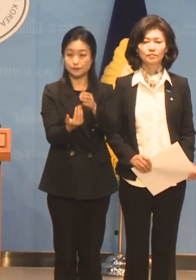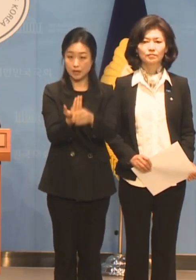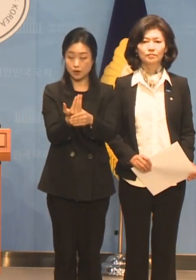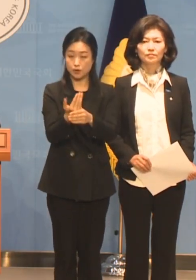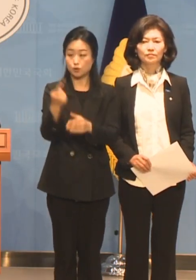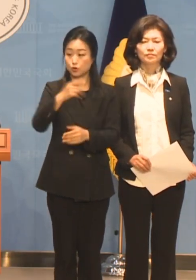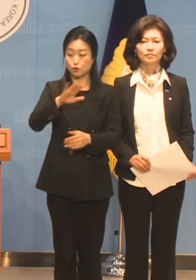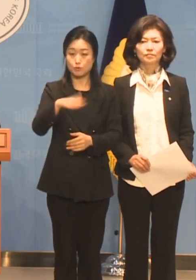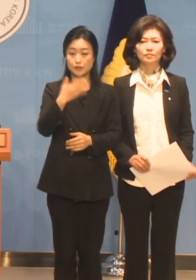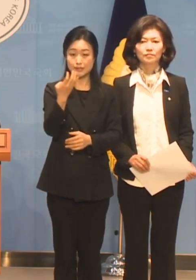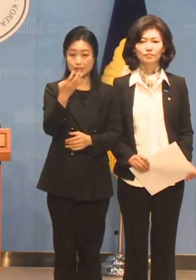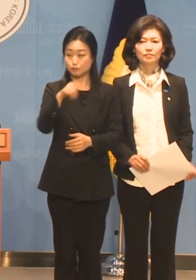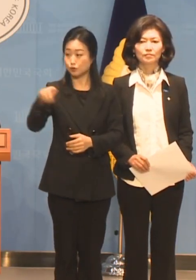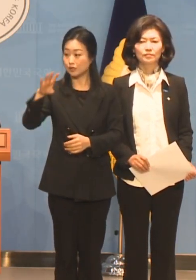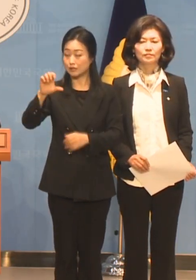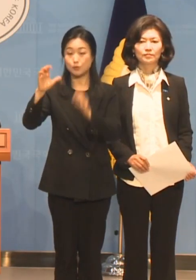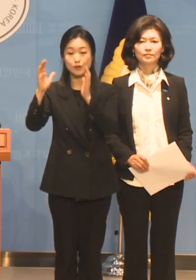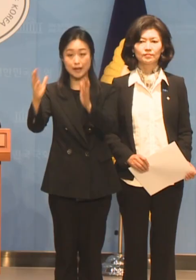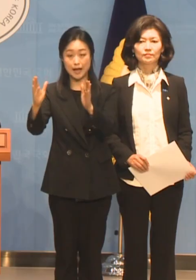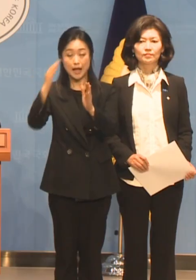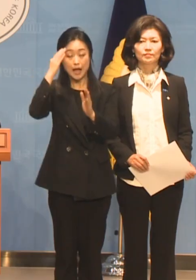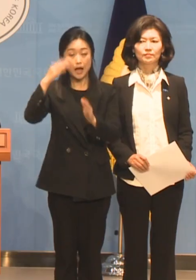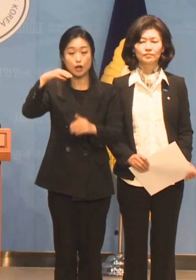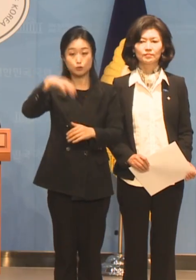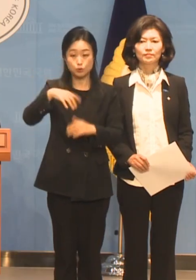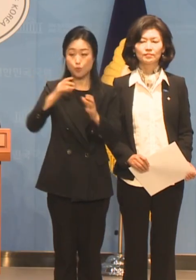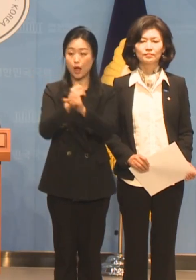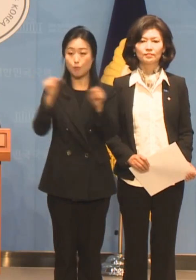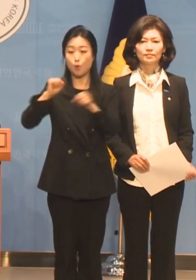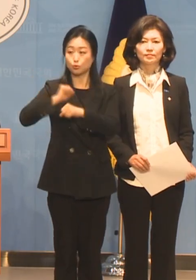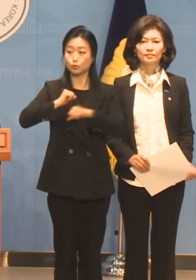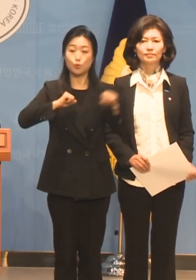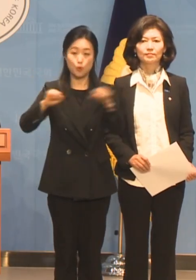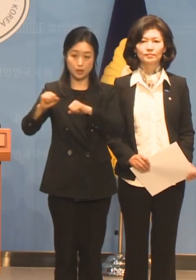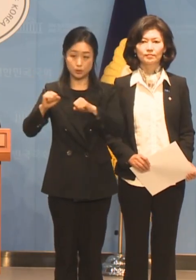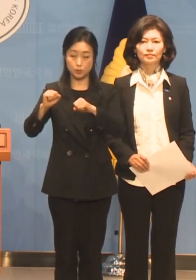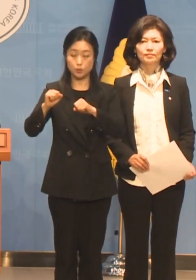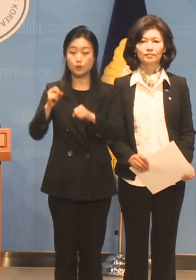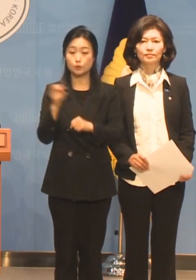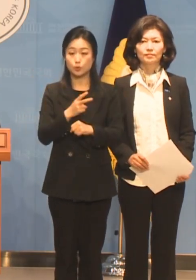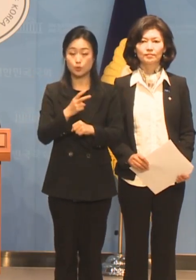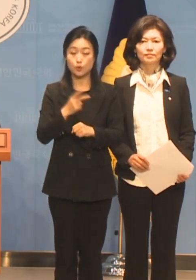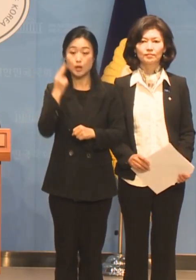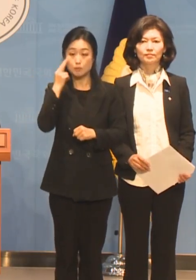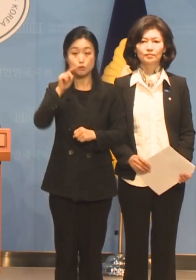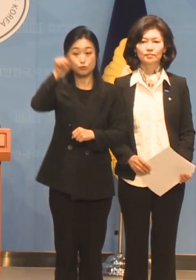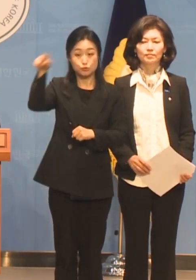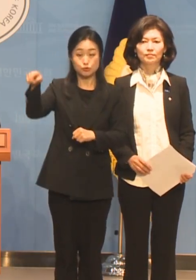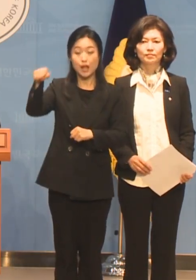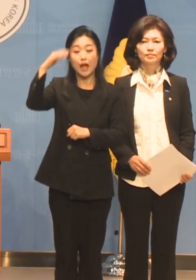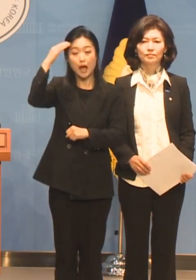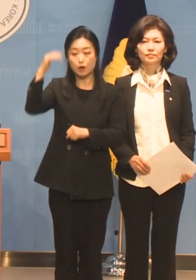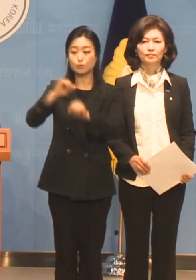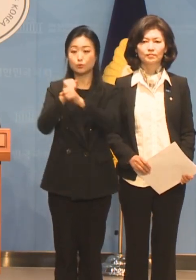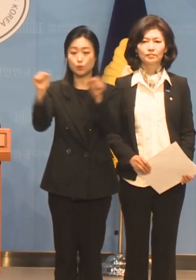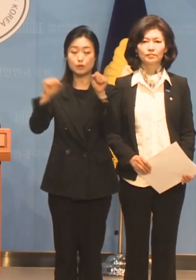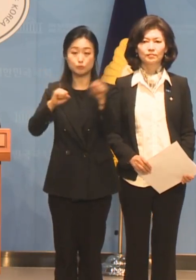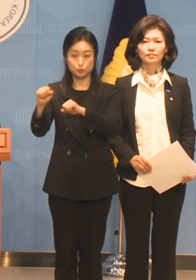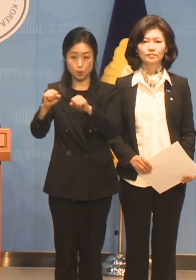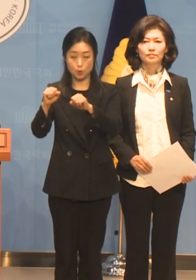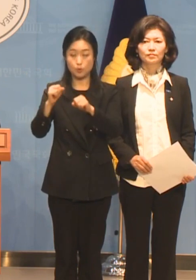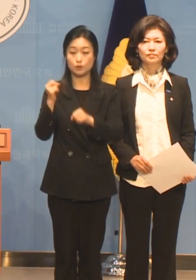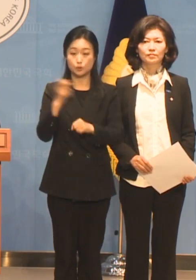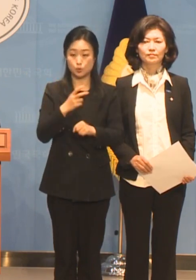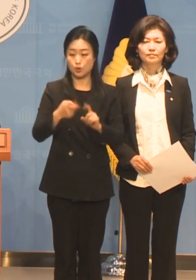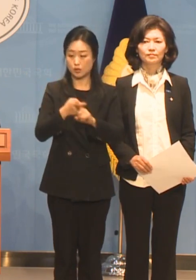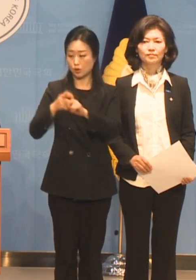1940년부터 1945년까지 한국 광복군 활동과 미주 한인 독립운동, 광복 직전의